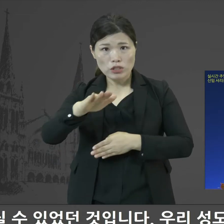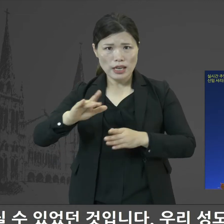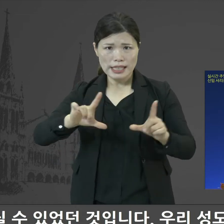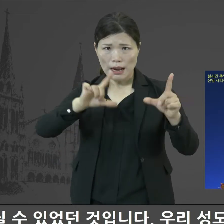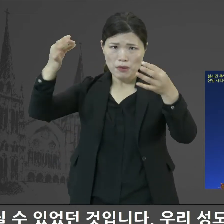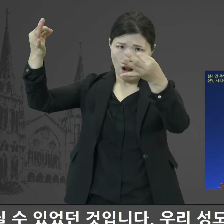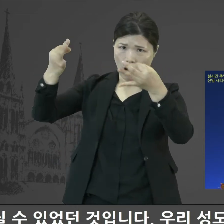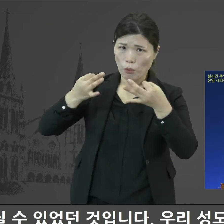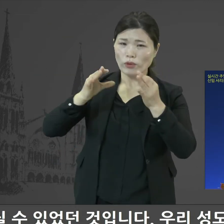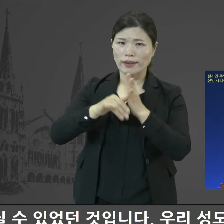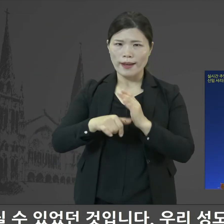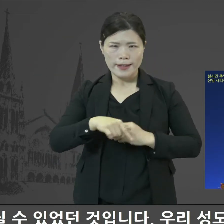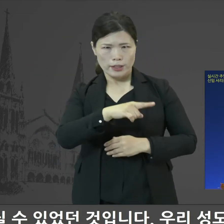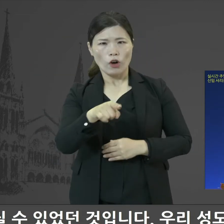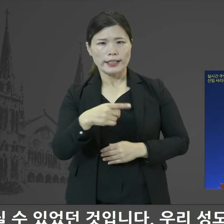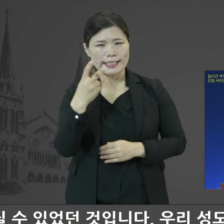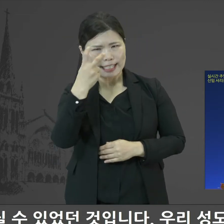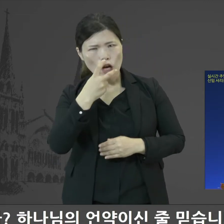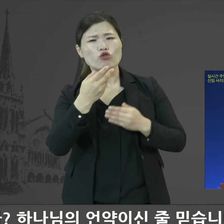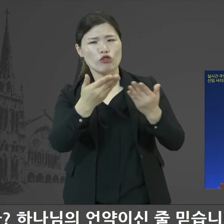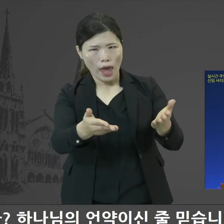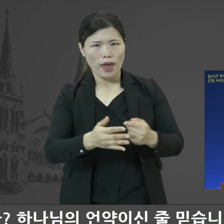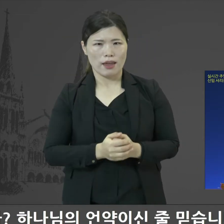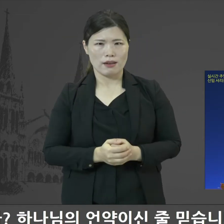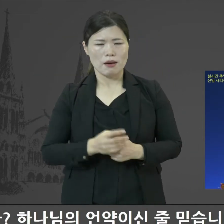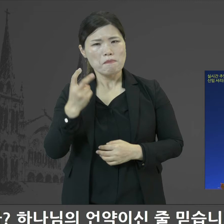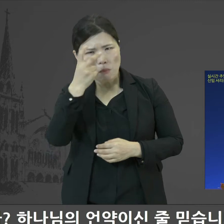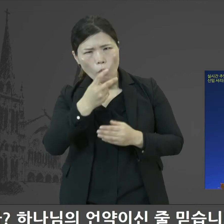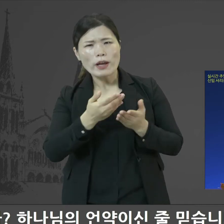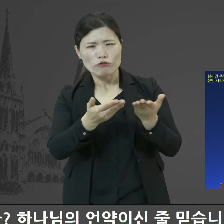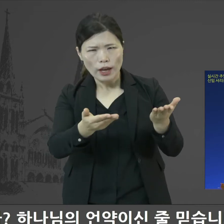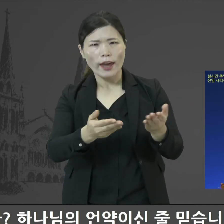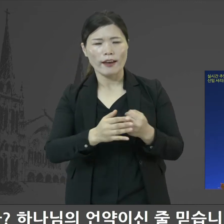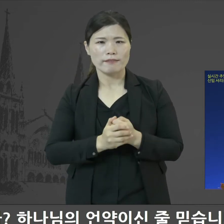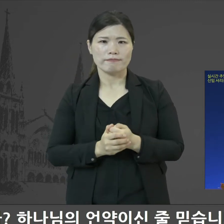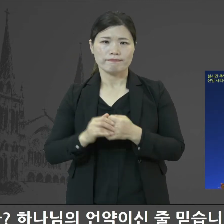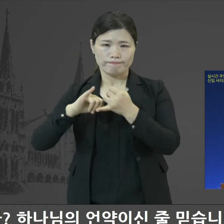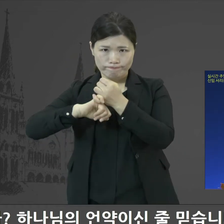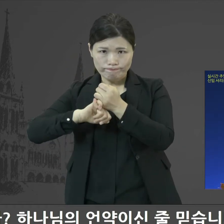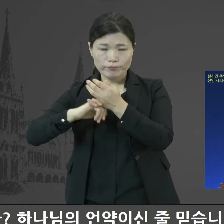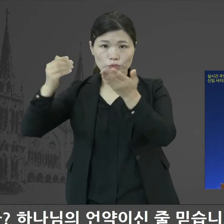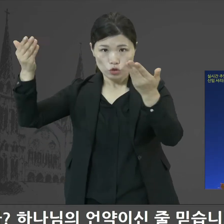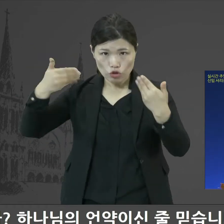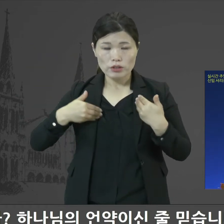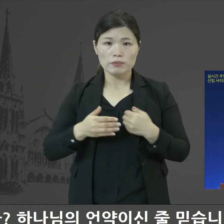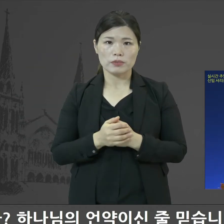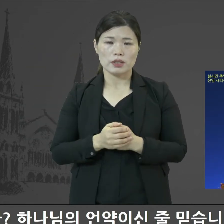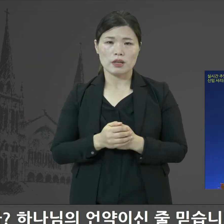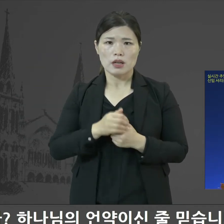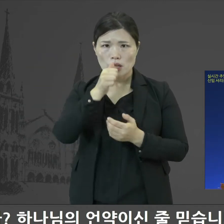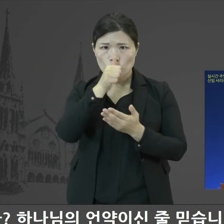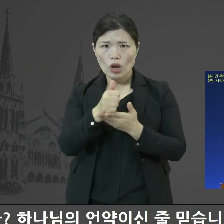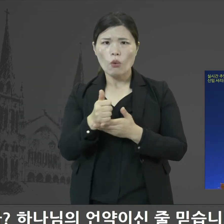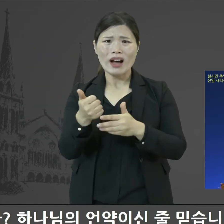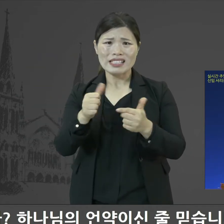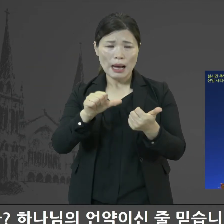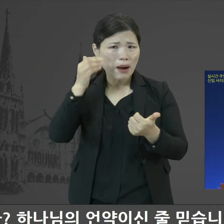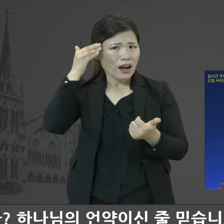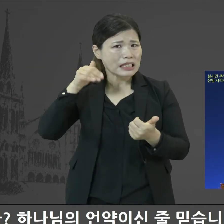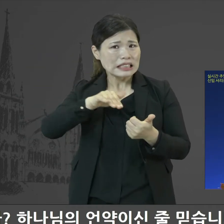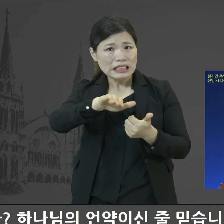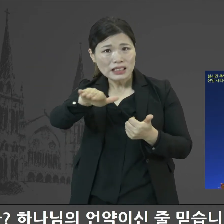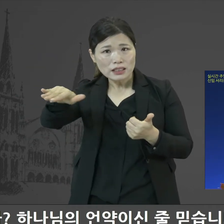내가 너를 지켜주겠다, 내가 너를 보호해 주겠다. 또 주의 모든 삶은 죄와 사망의 그늘 아래에